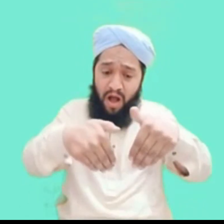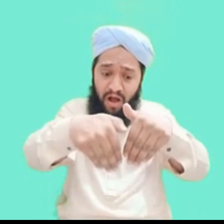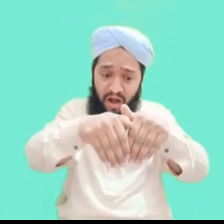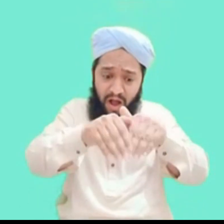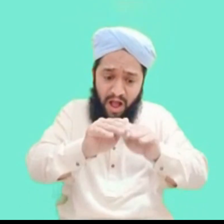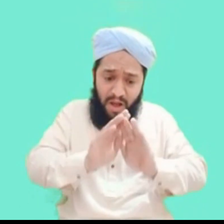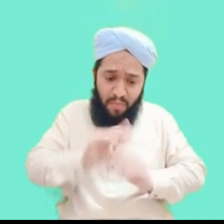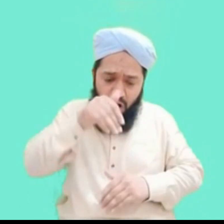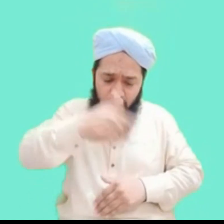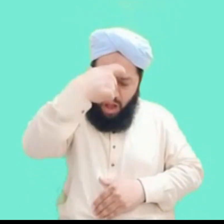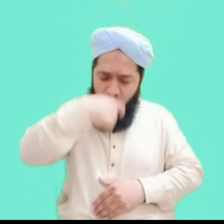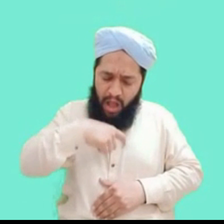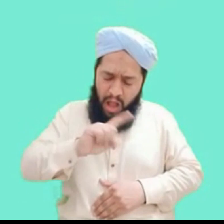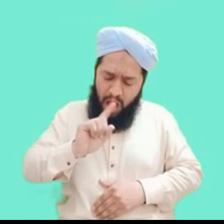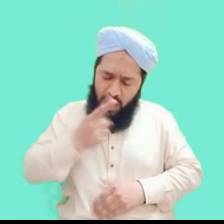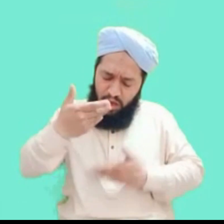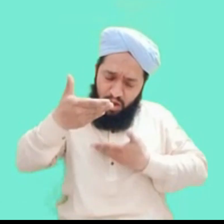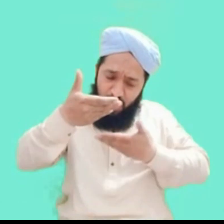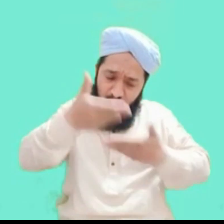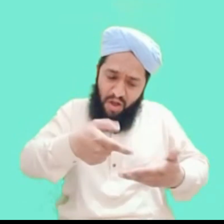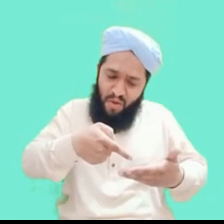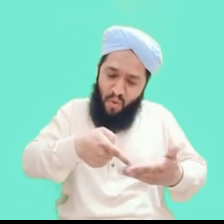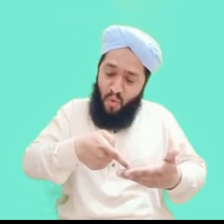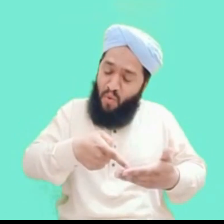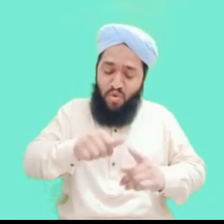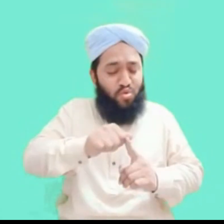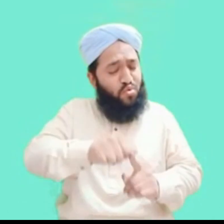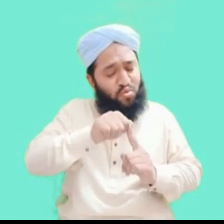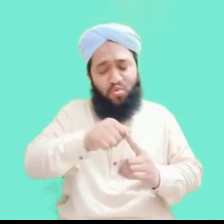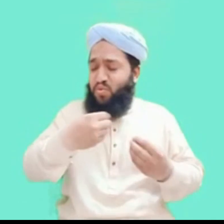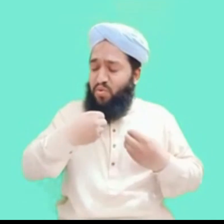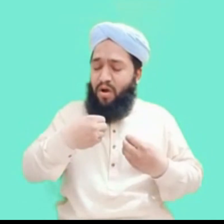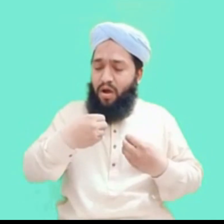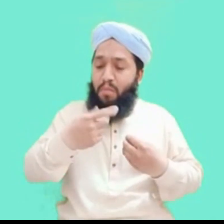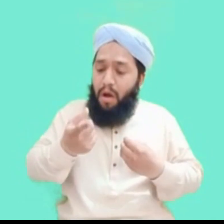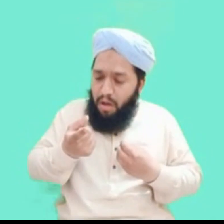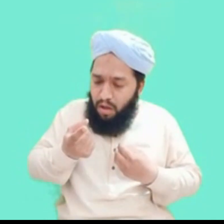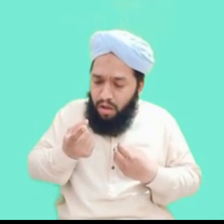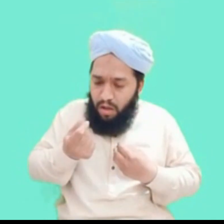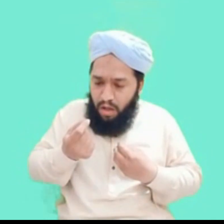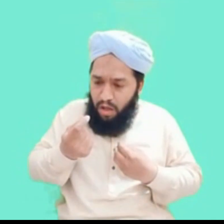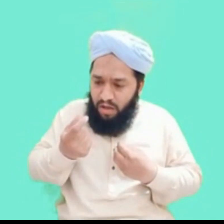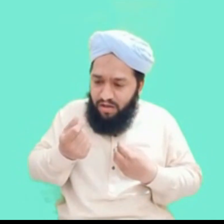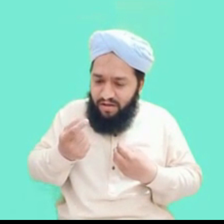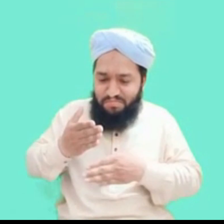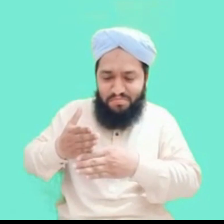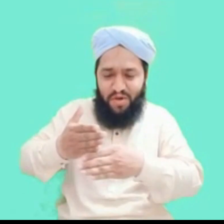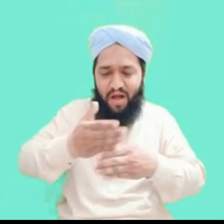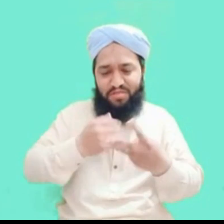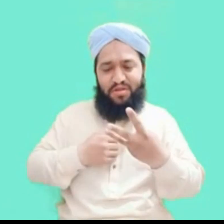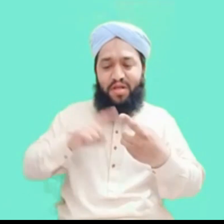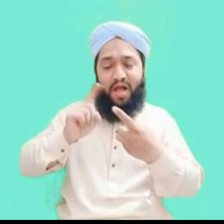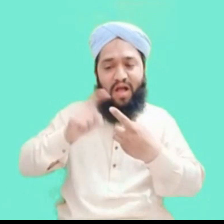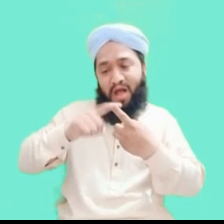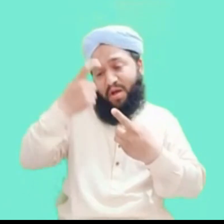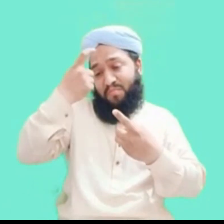میں تنہا ڈال دیا جاؤں گا۔ باقی رہا مال تو اس کے 3 حصے دار ہیں۔ ایک تقدیر جو مال لے جانے میں